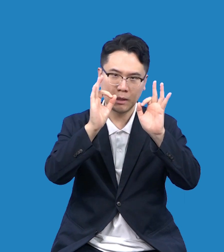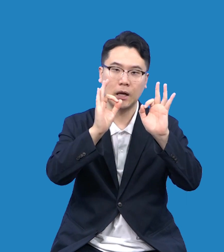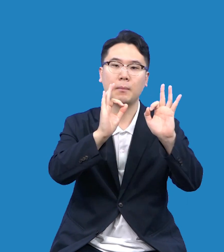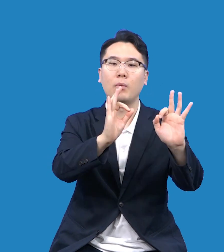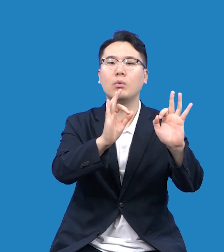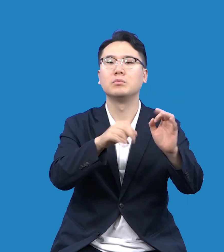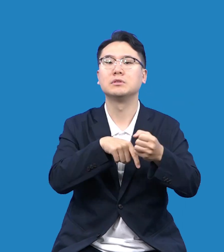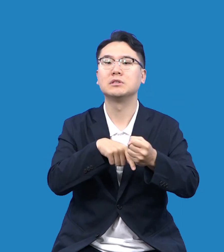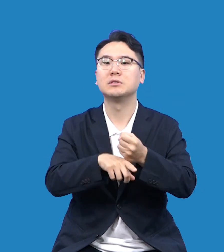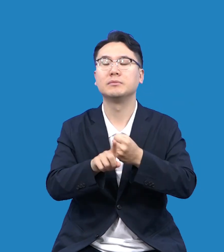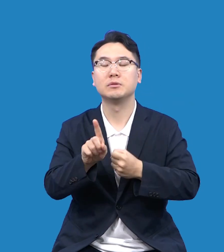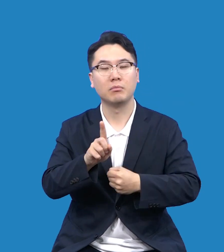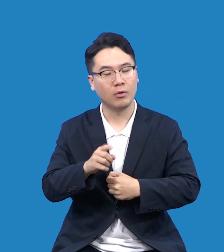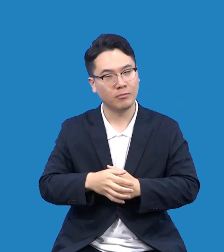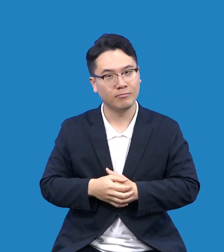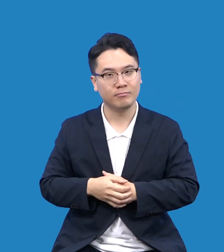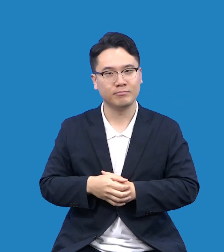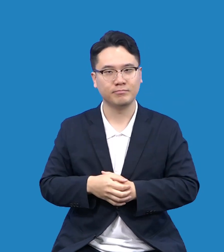뜻하는 것일까요?